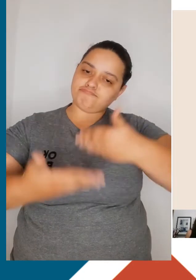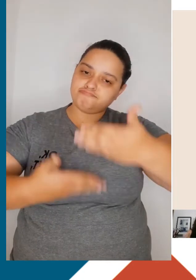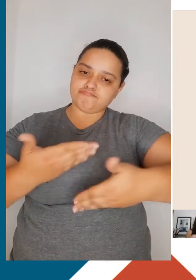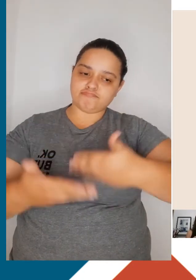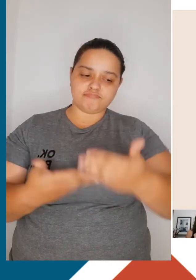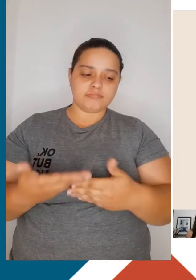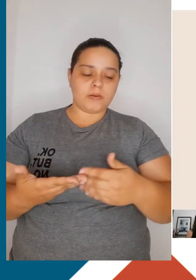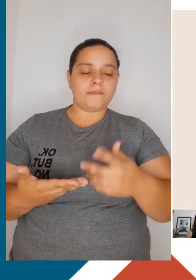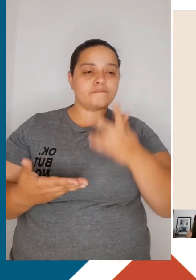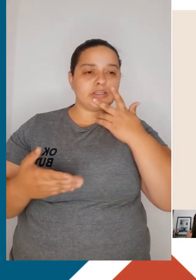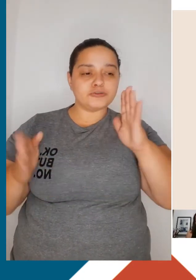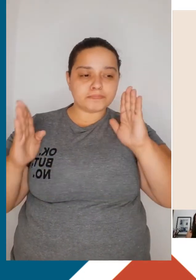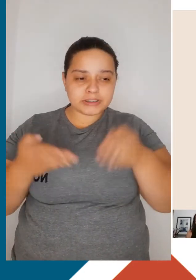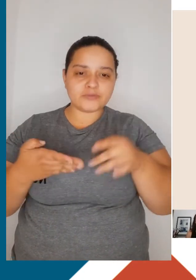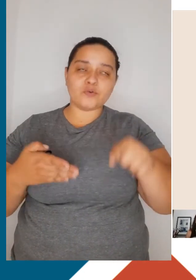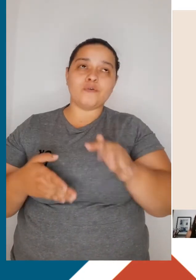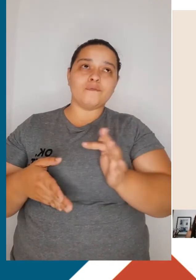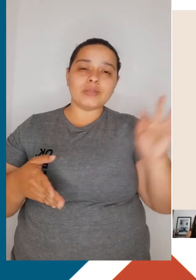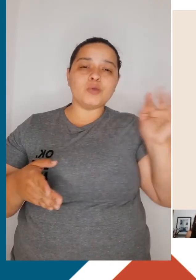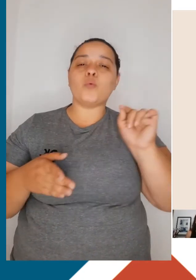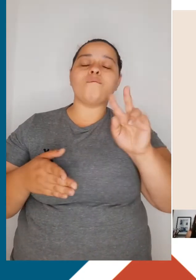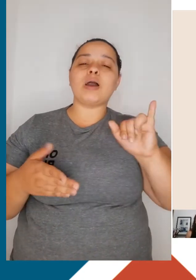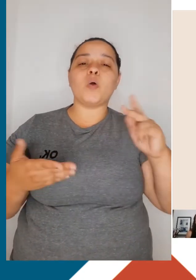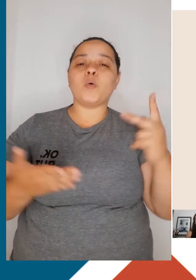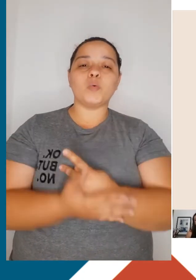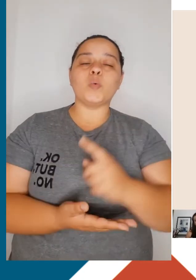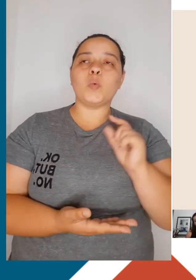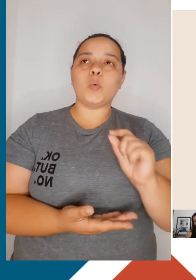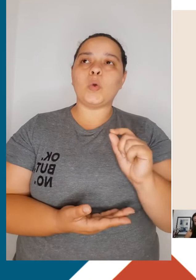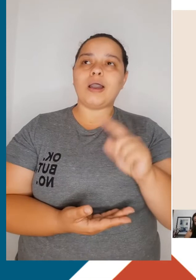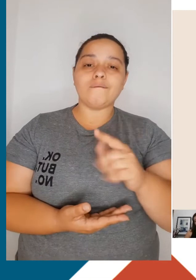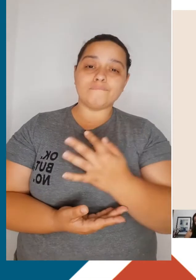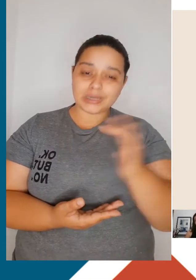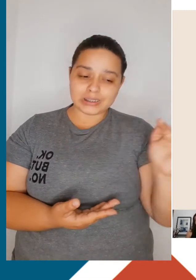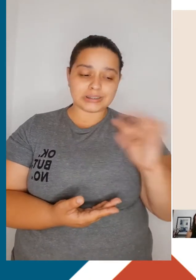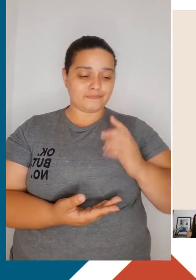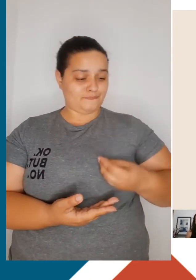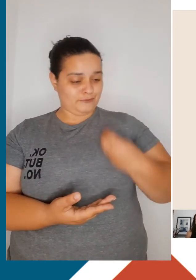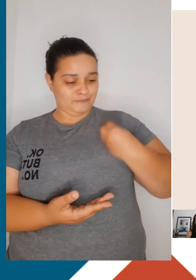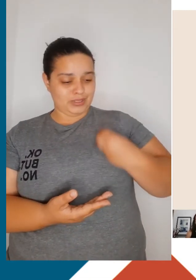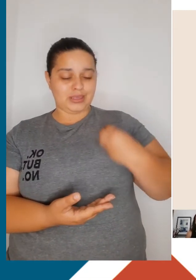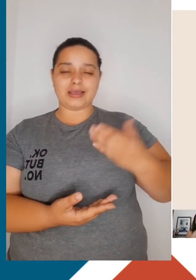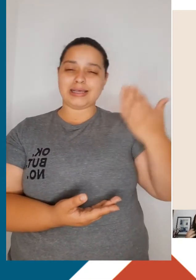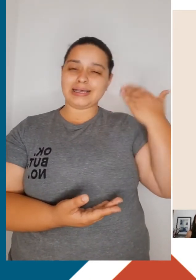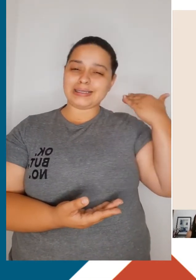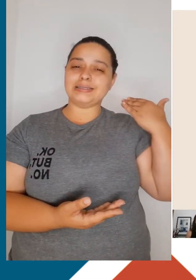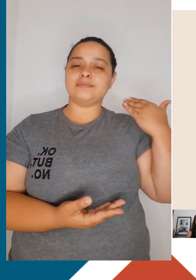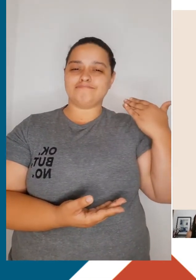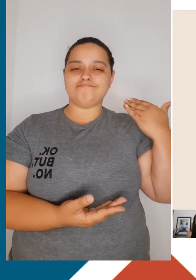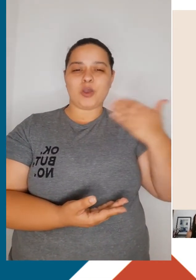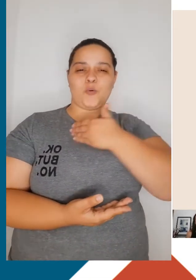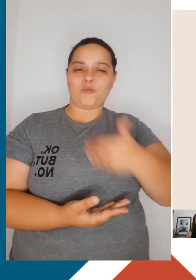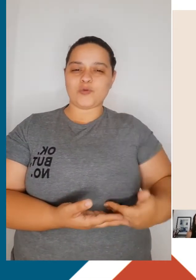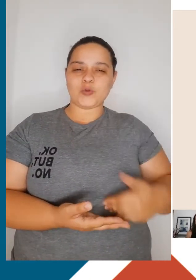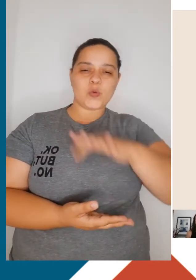processo. No âmbito específico da França, o que vai acontecer é que a França vivia nesse momento um antigo regime bem clássico, né,